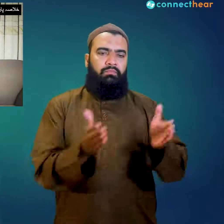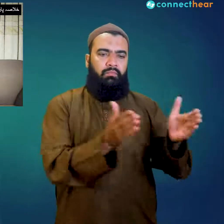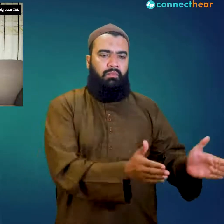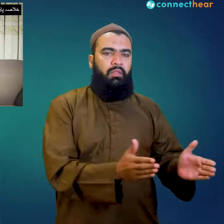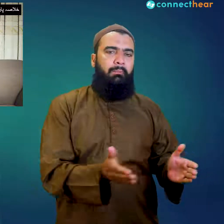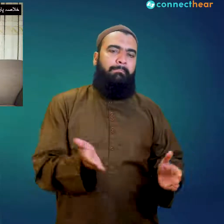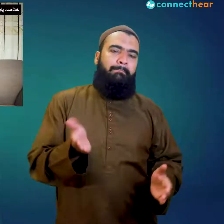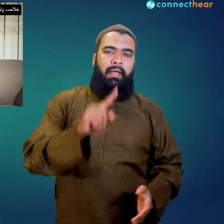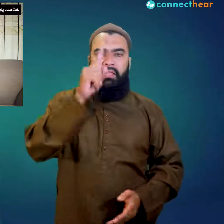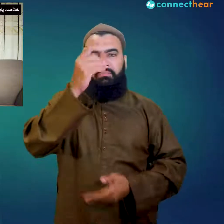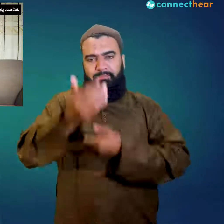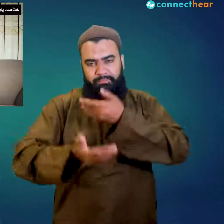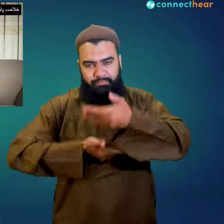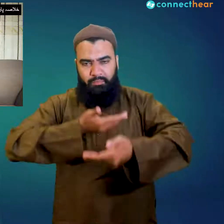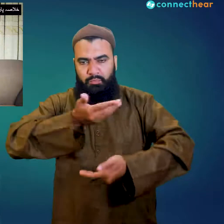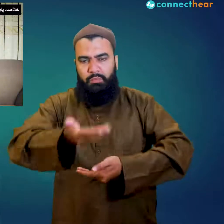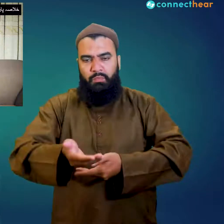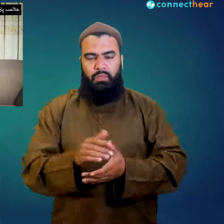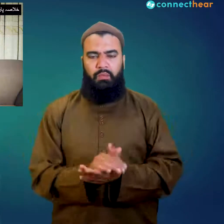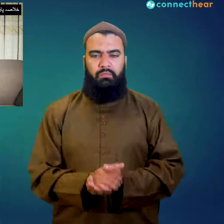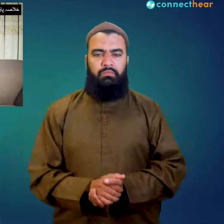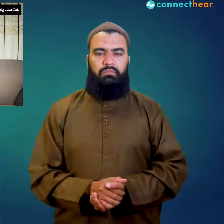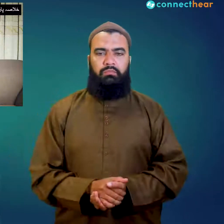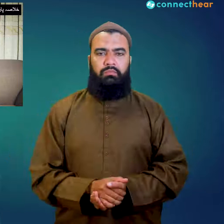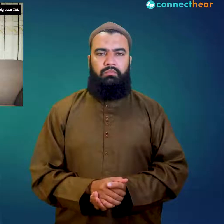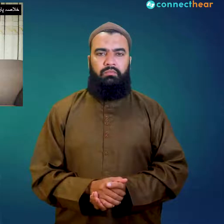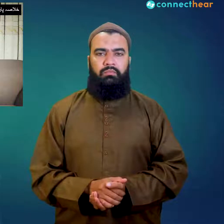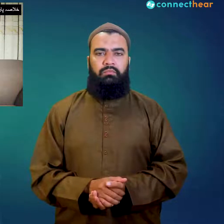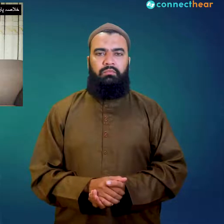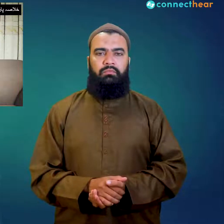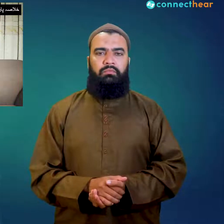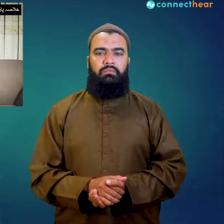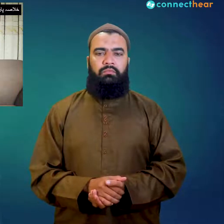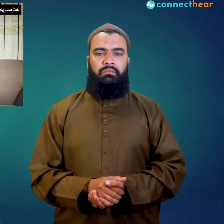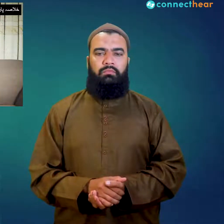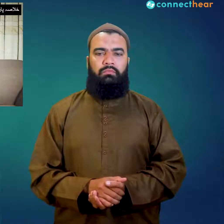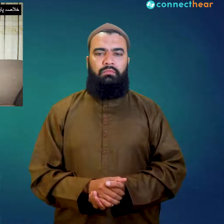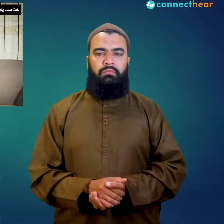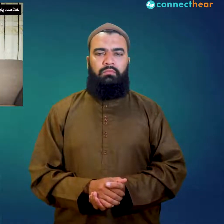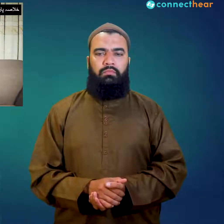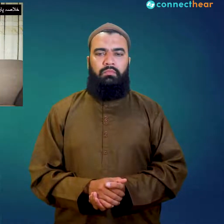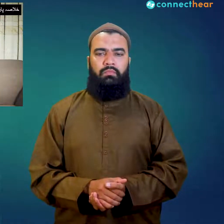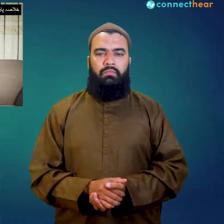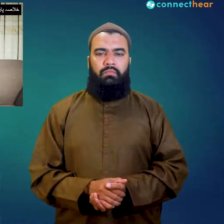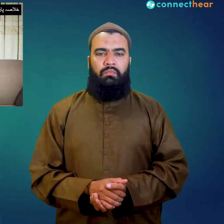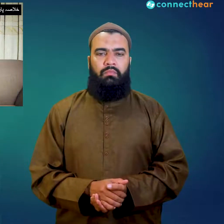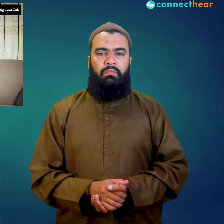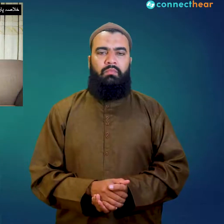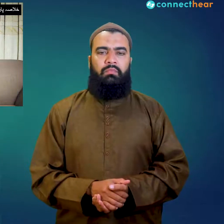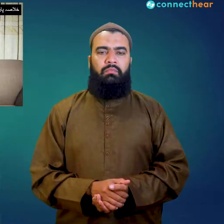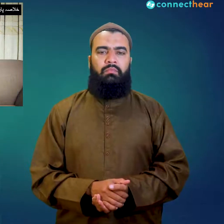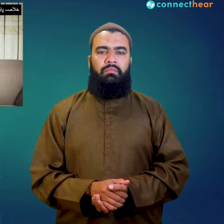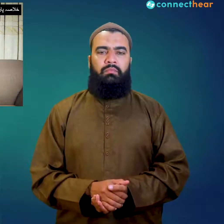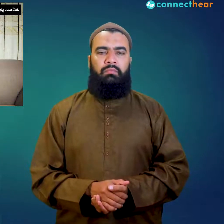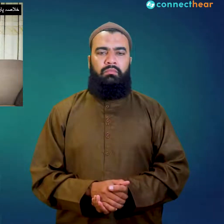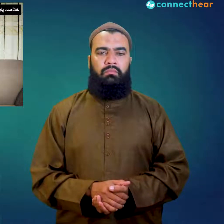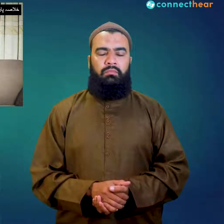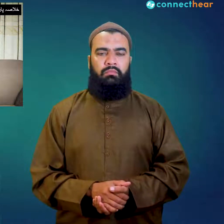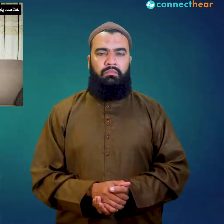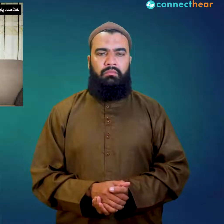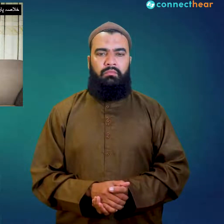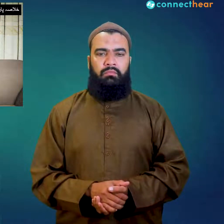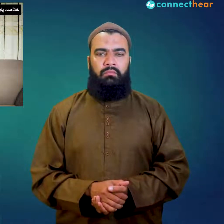رکوع نمبر 10 آیت نمبر 185۔ کل نفس ذائقۃ الموت وإنما